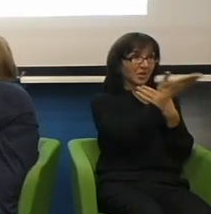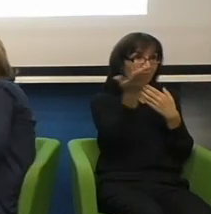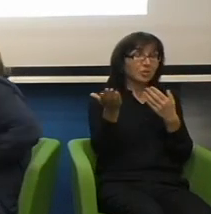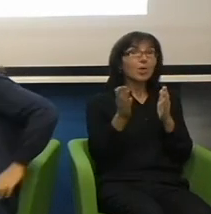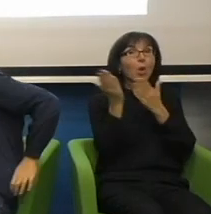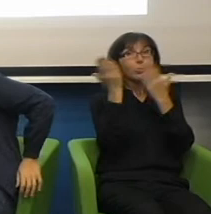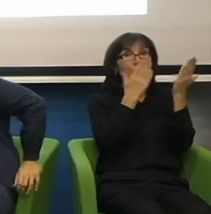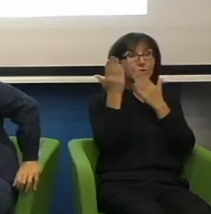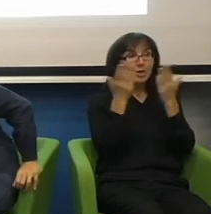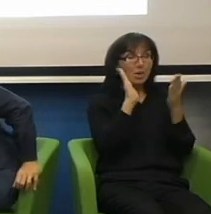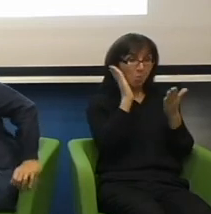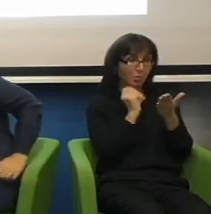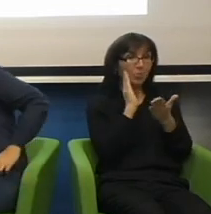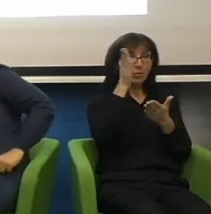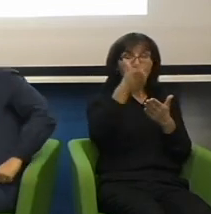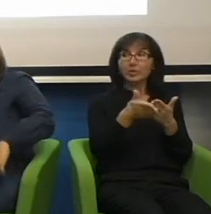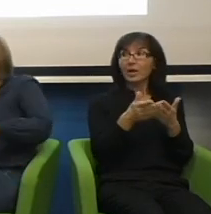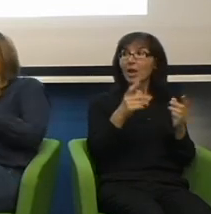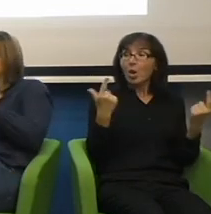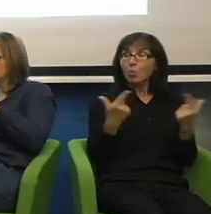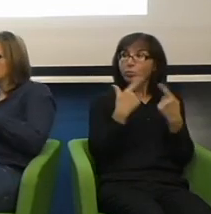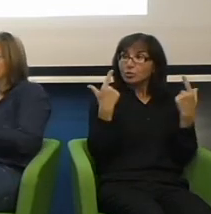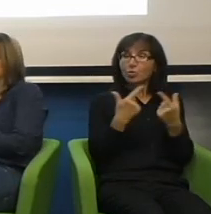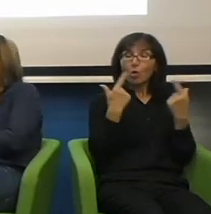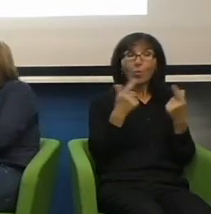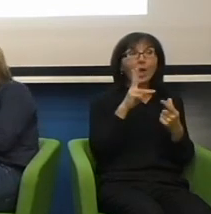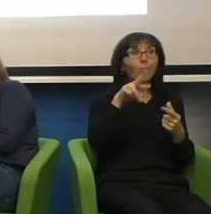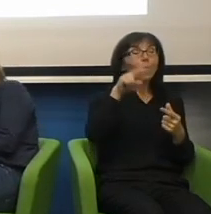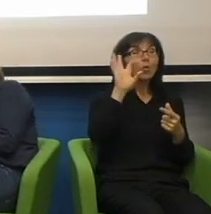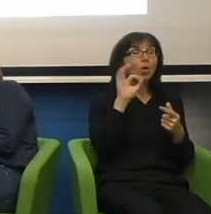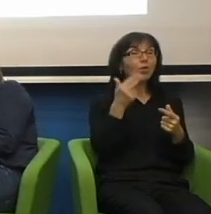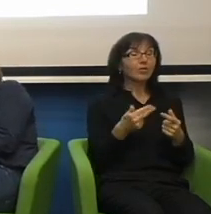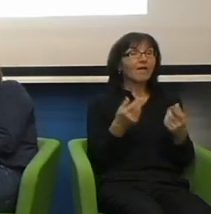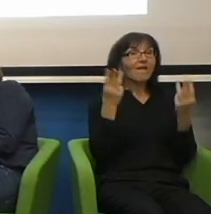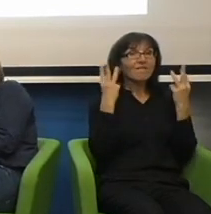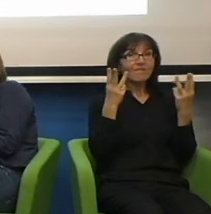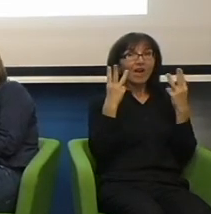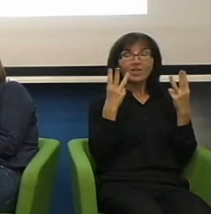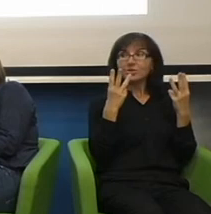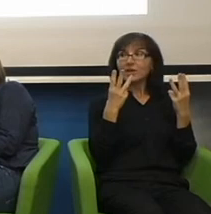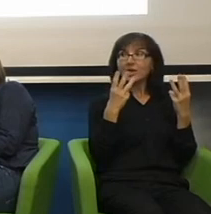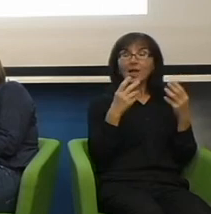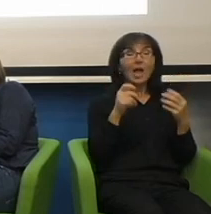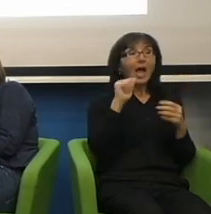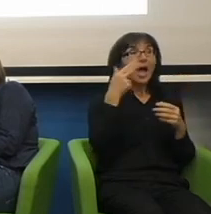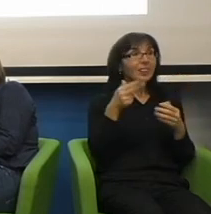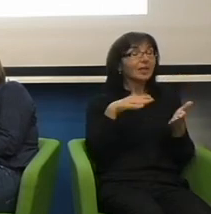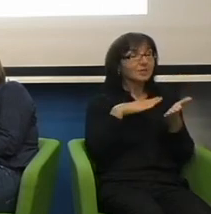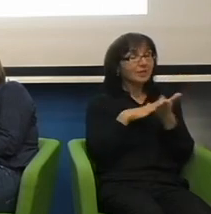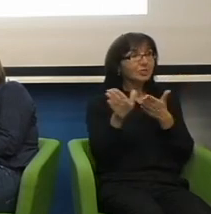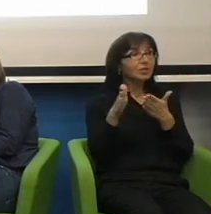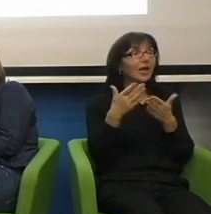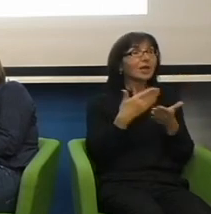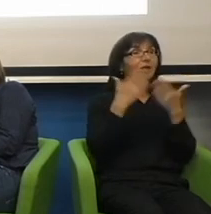Państwo opisujecie tą przygodę z Kuroniem, krótką, ale taką ważną, w ten sposób. Anna zaczyna dzień od śniadania dla